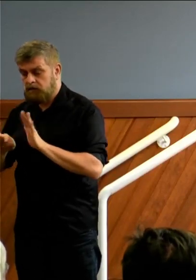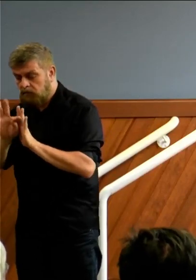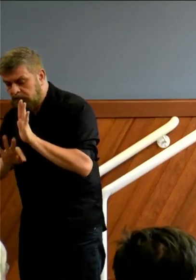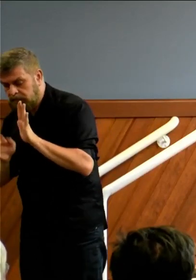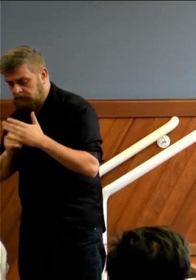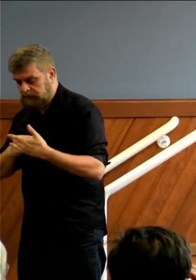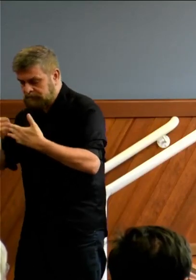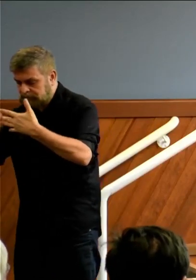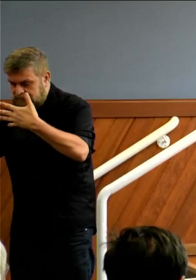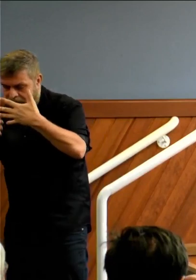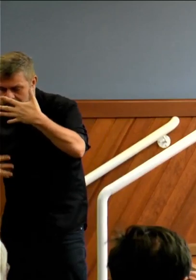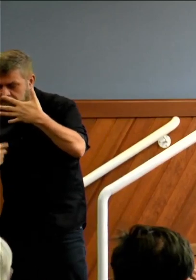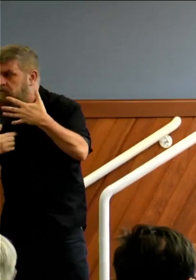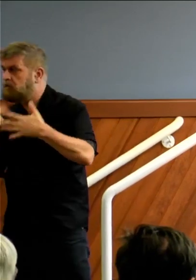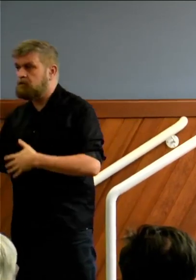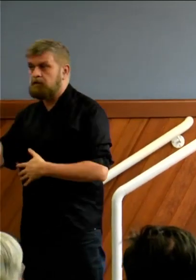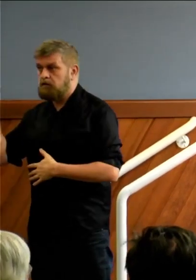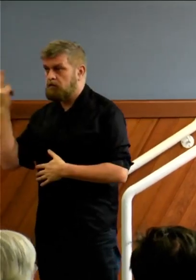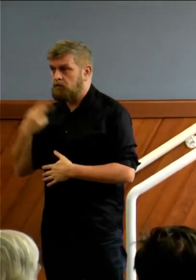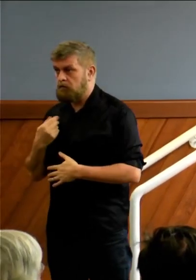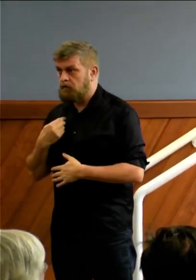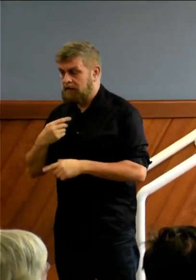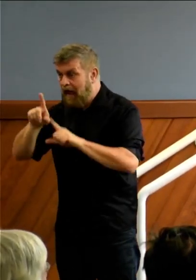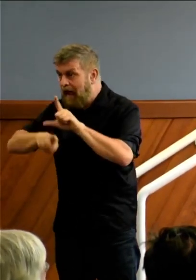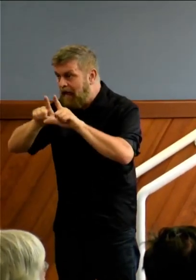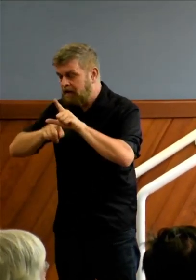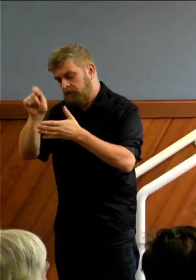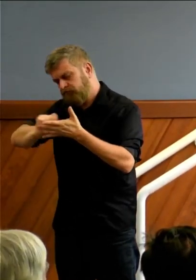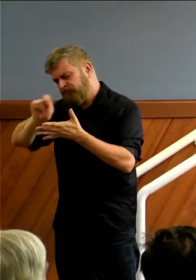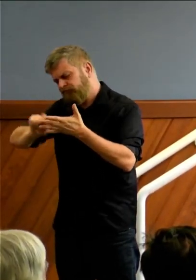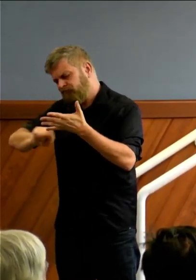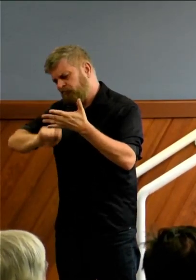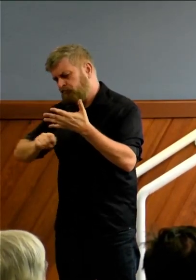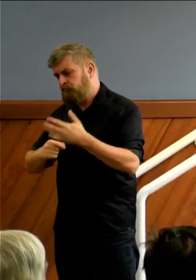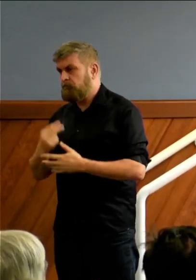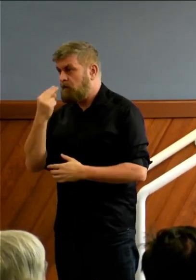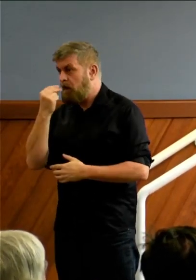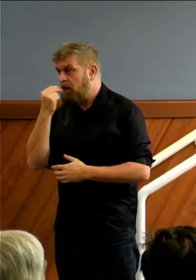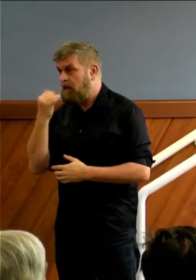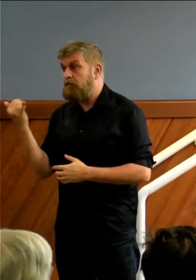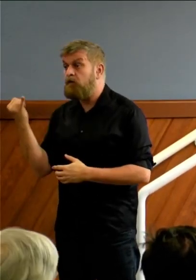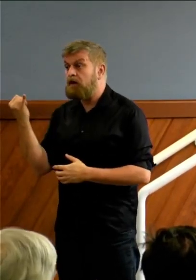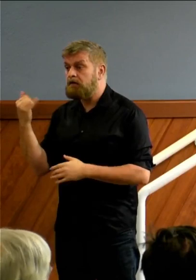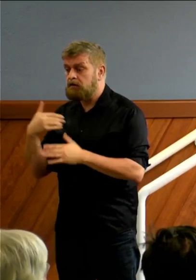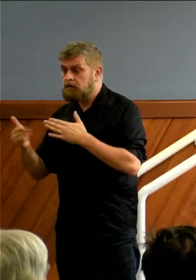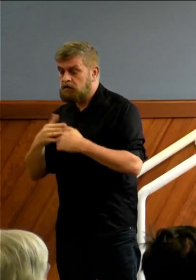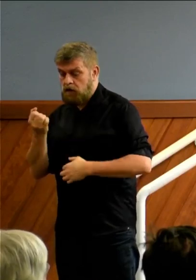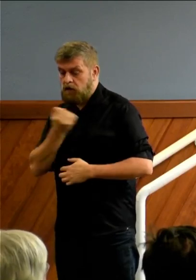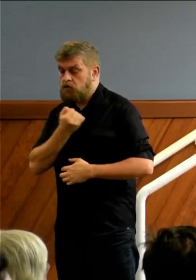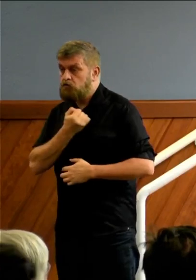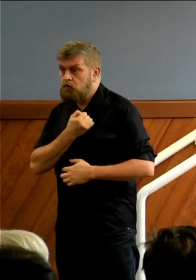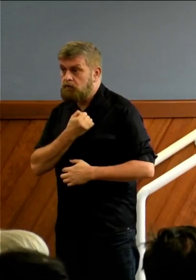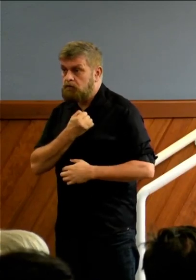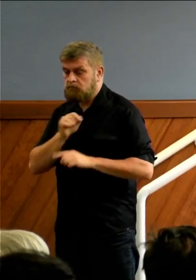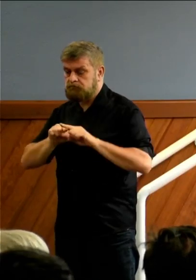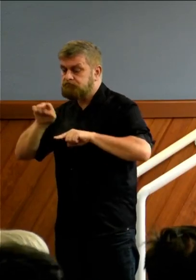eu descrevo, é isso que eu falei, não importa, a caligrafia é importante. Escreveu a lápis ou a caneta? Né? Usou número romano ou não